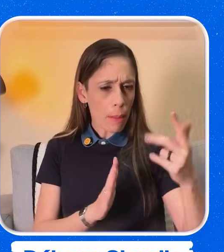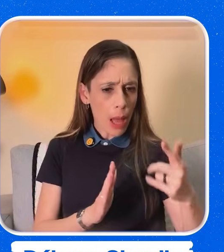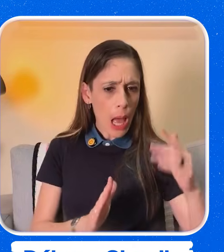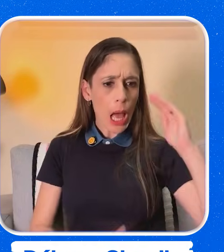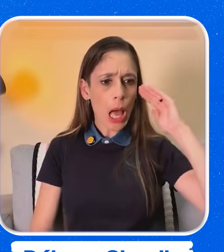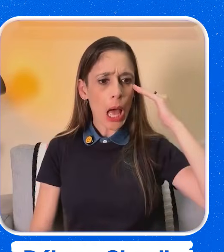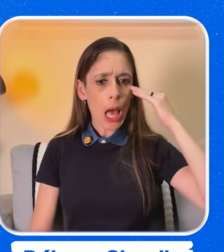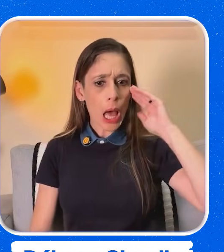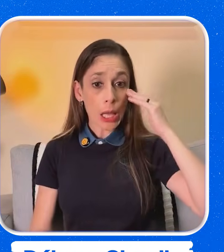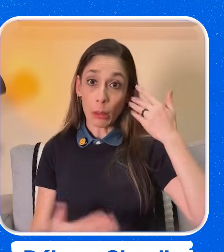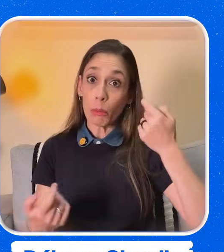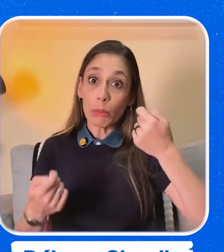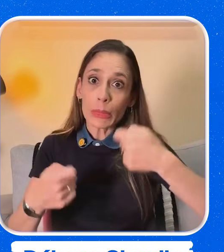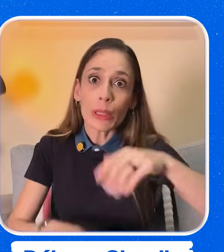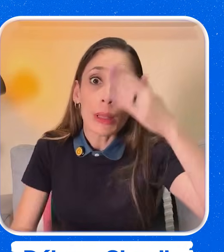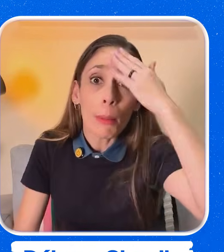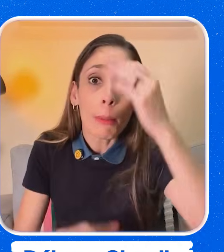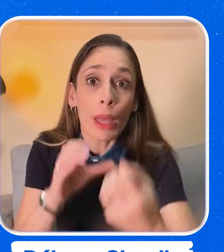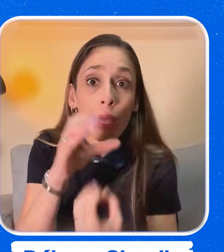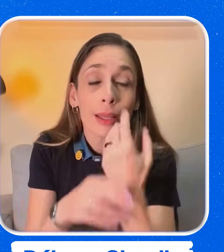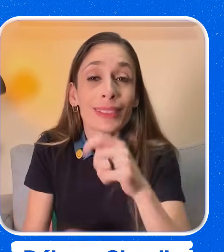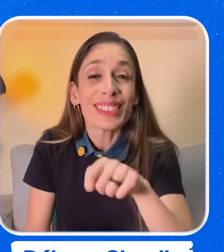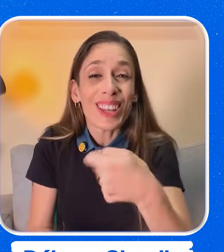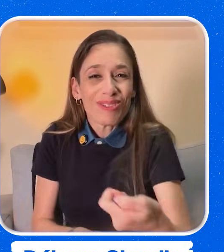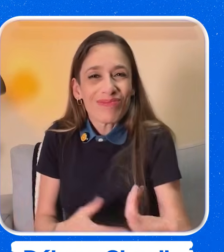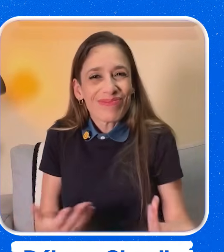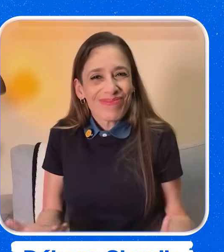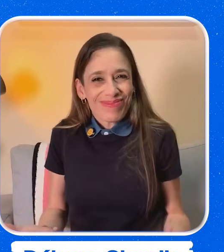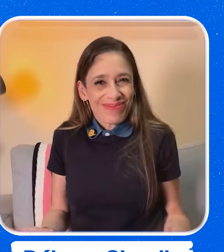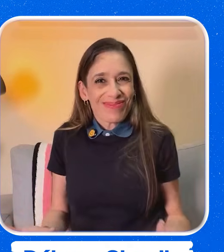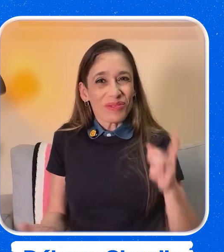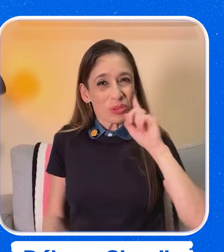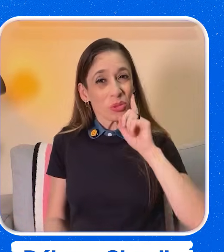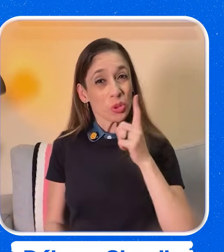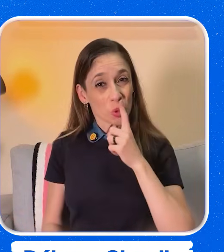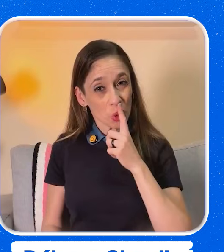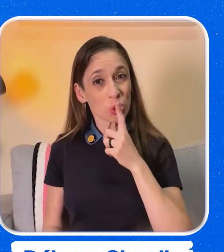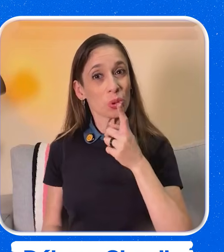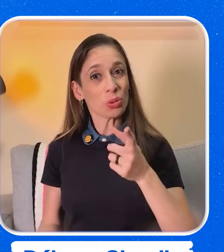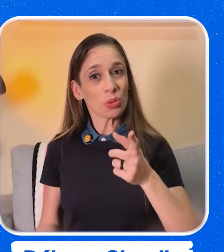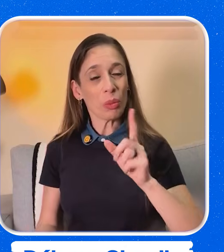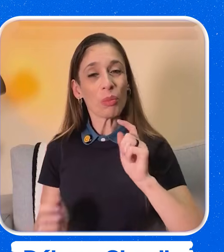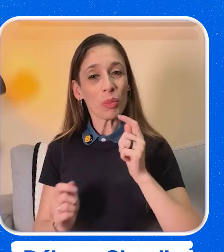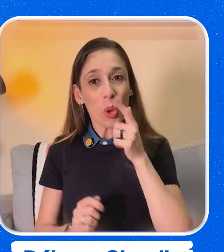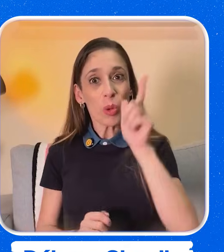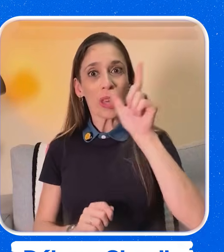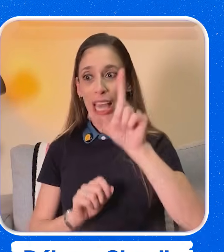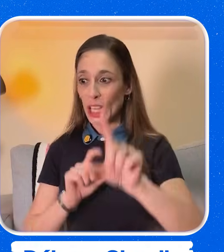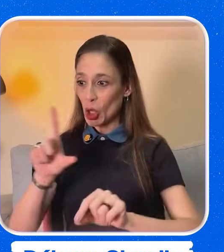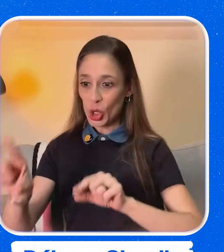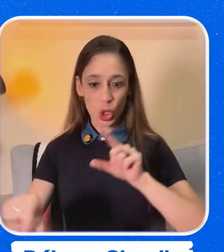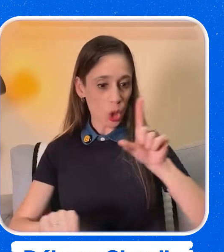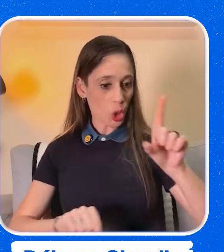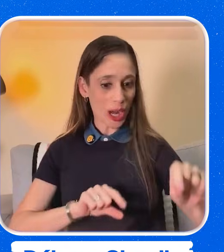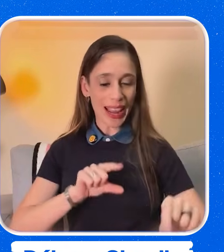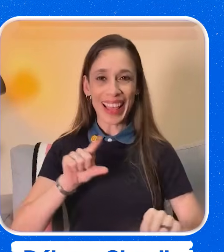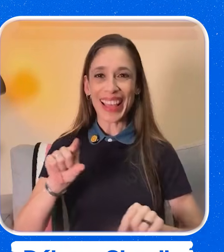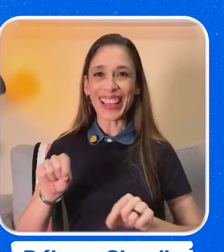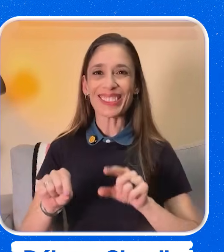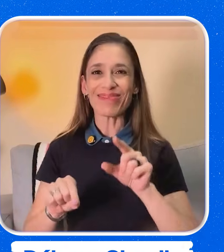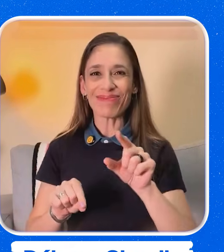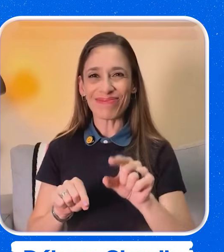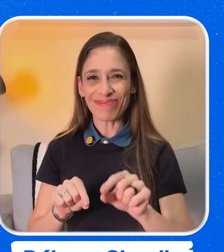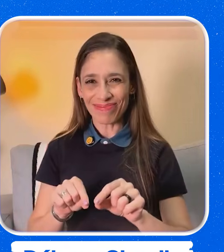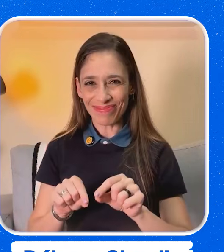não souber que tem diversos estilos, ela não vai ter opção de escolha, né? Então, para vocês entenderem o poder